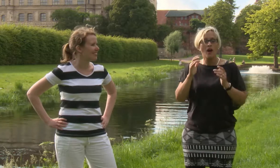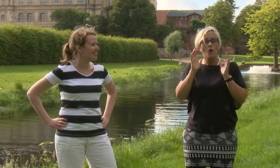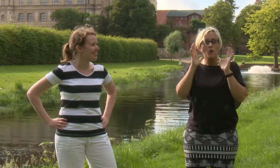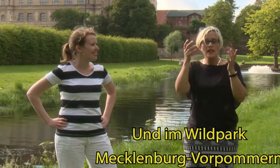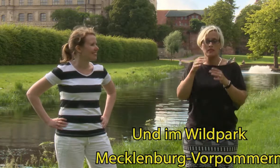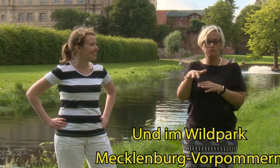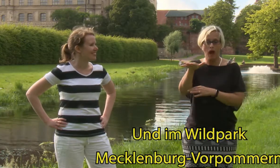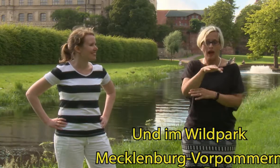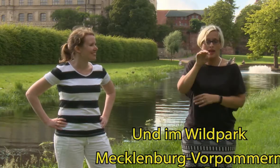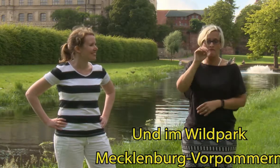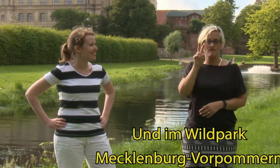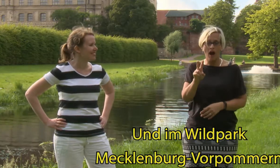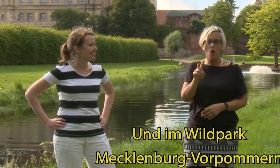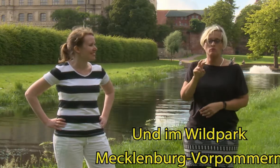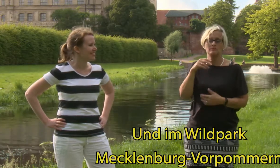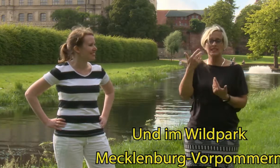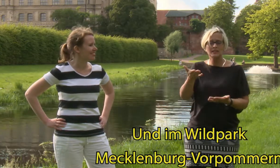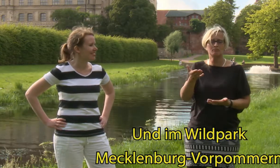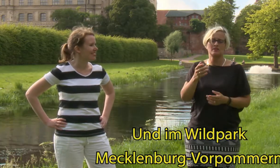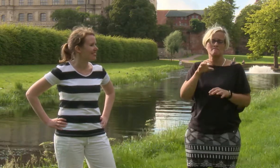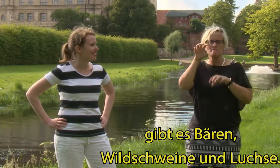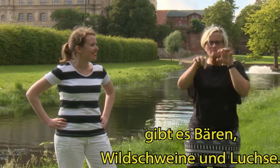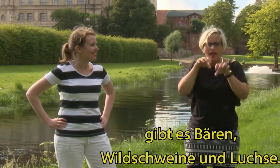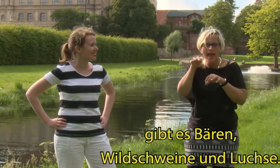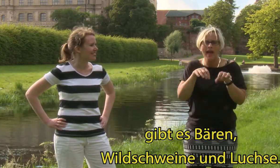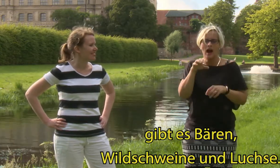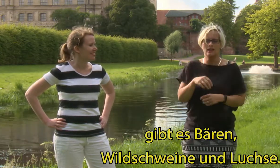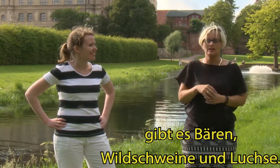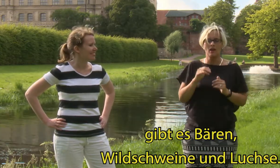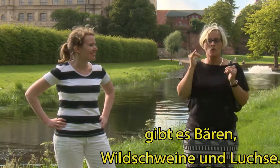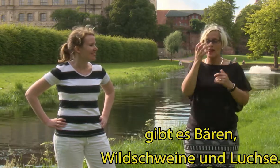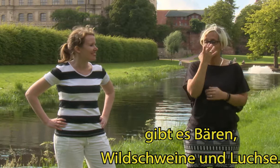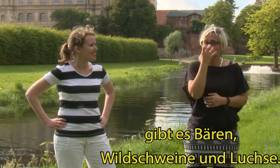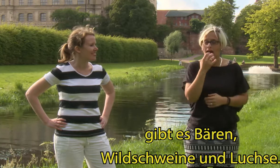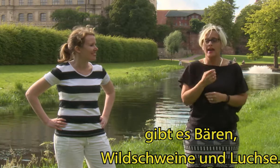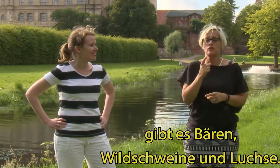Und im Wildpark Mecklenburg-Vorpommern gibt es Bären, Wildschweine und Luchse.